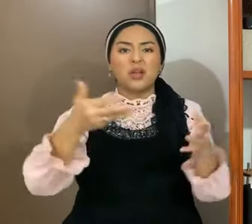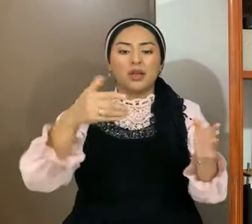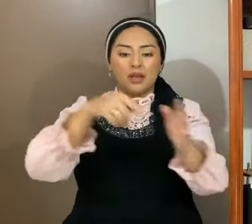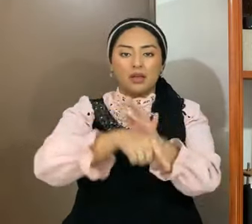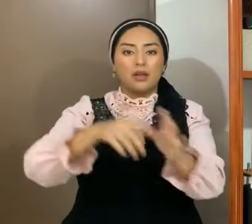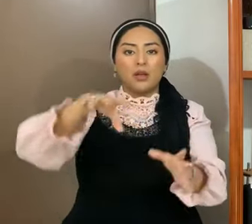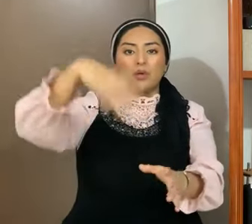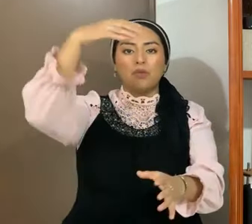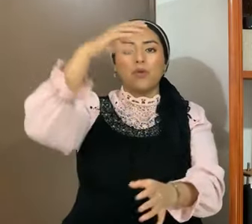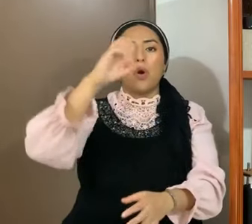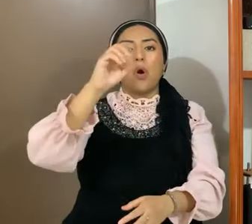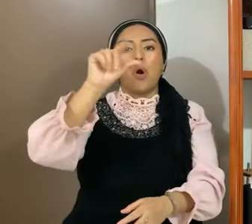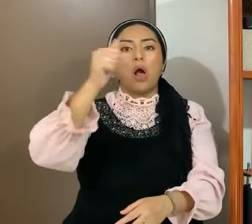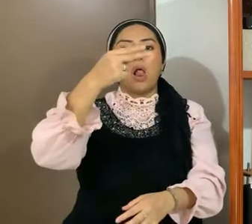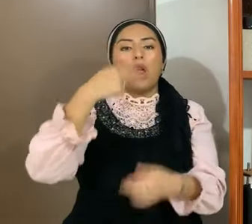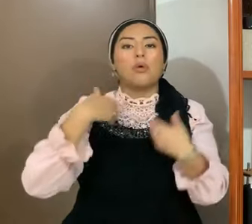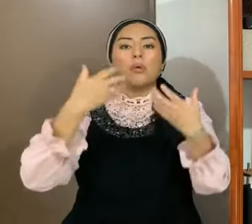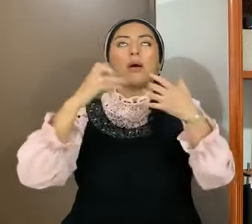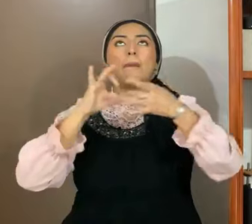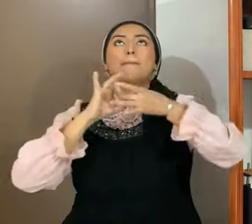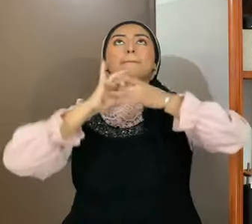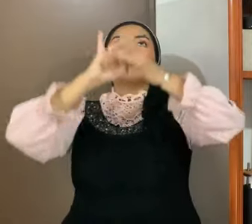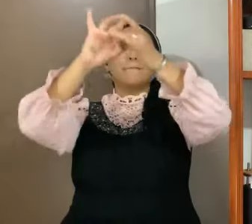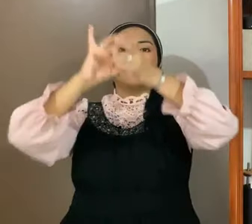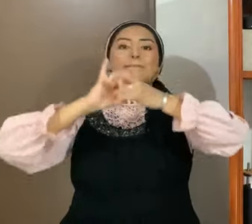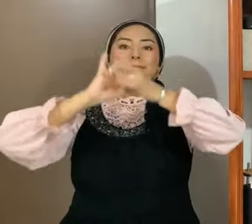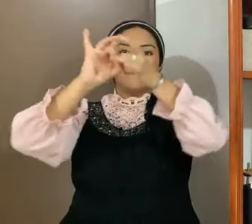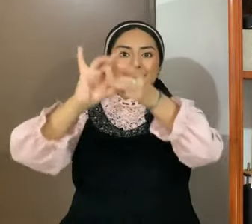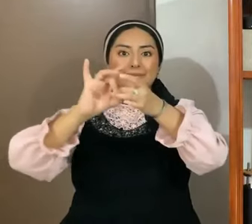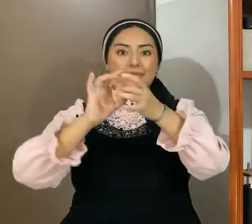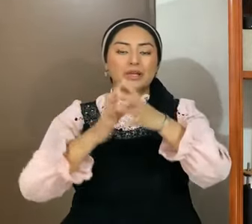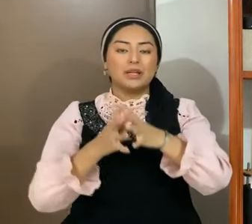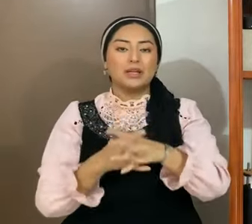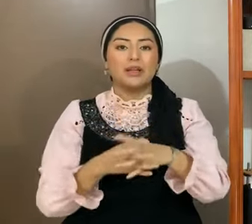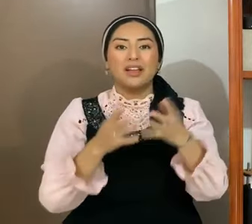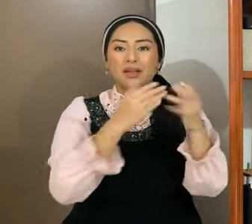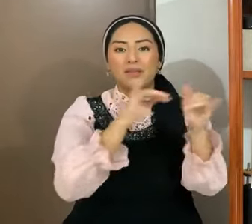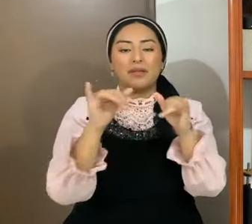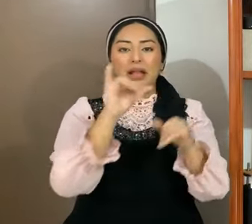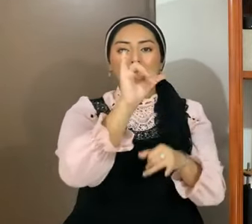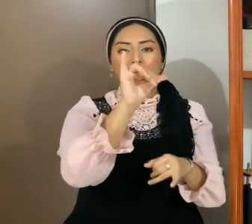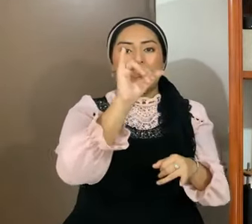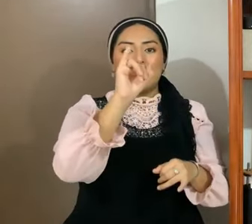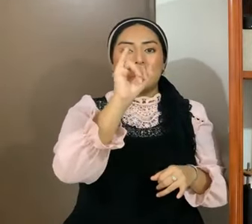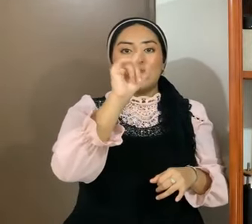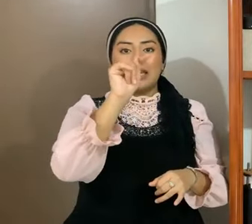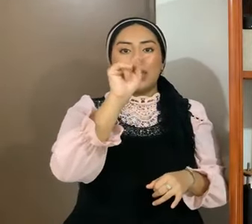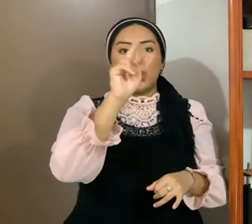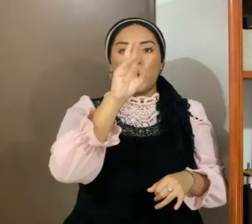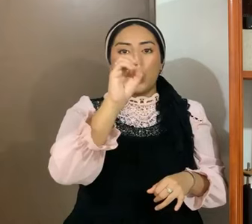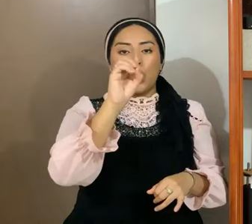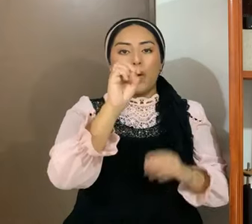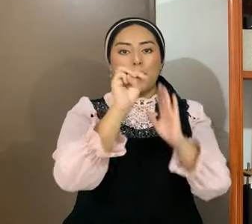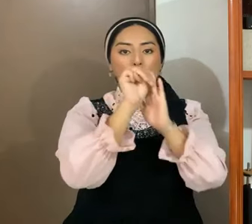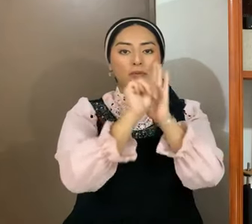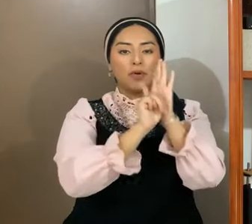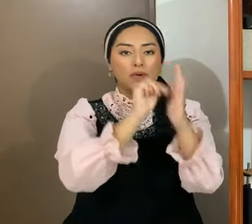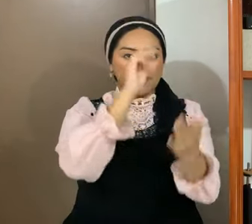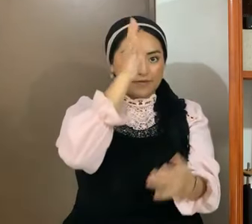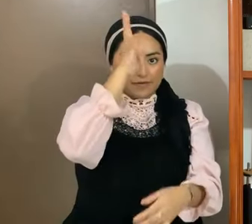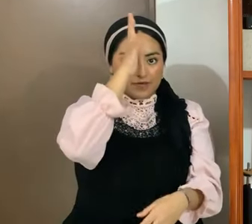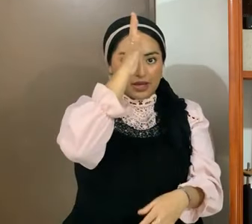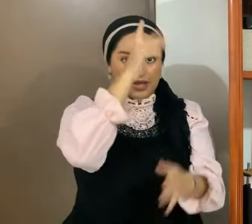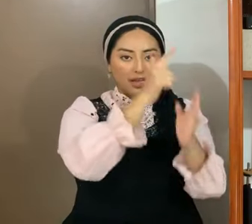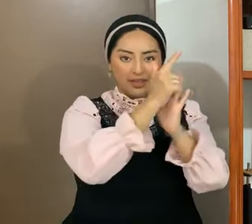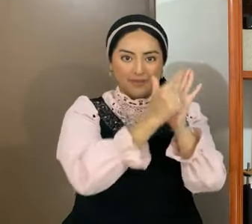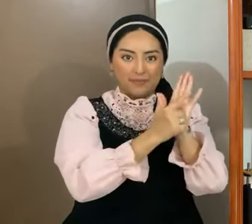holocaustos, ¿Por qué? Porque cuando uno hace un holocausto, por ejemplo, en el caso de Yitro, ahorita no se pueden hacer sacrificios, ahorita lo vemos.